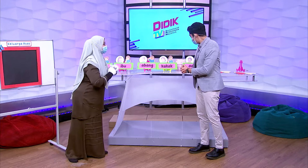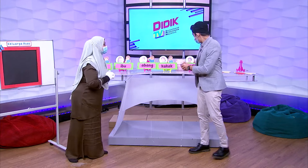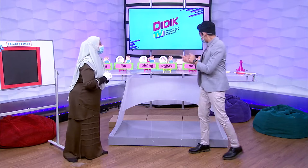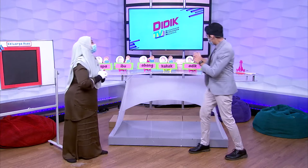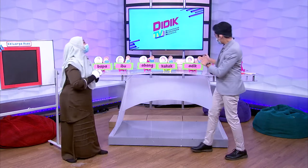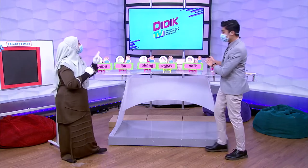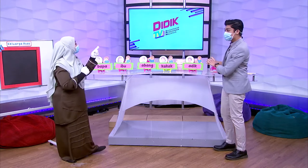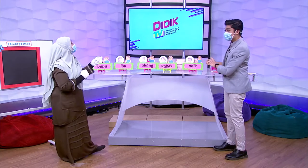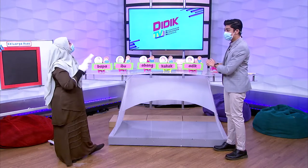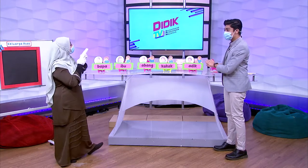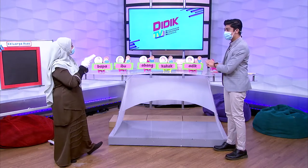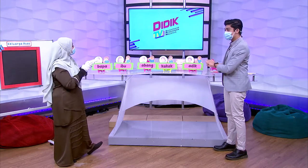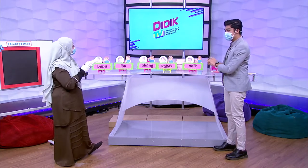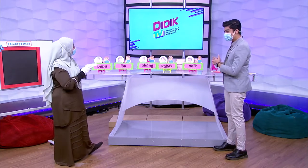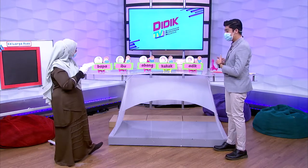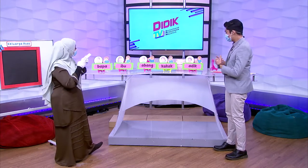ada jatuh untuk Ivan